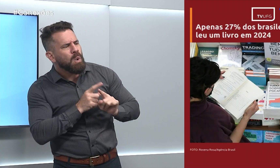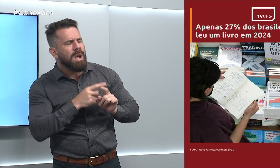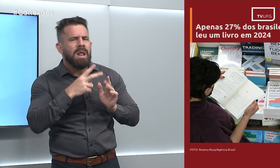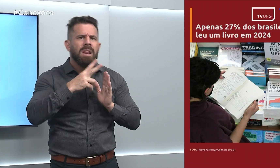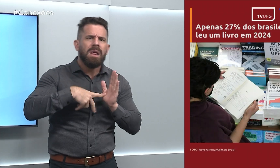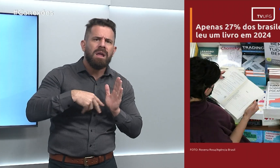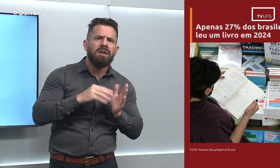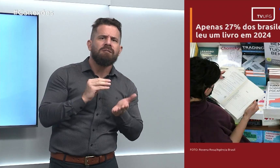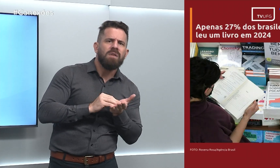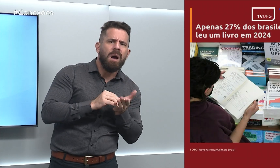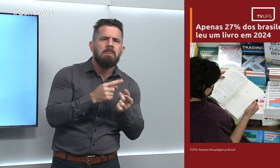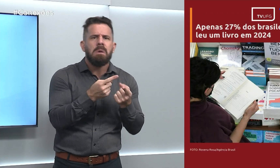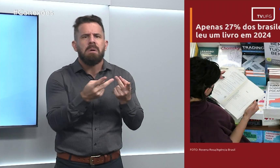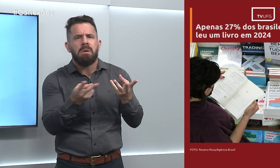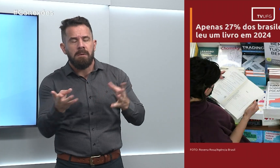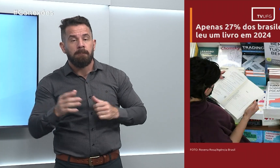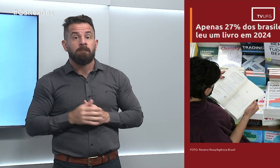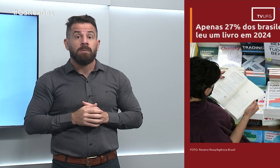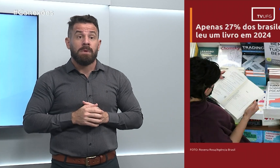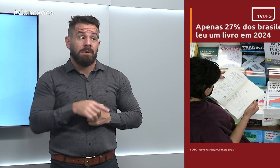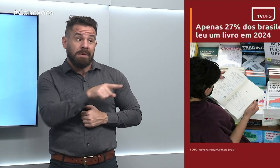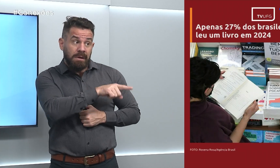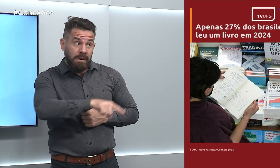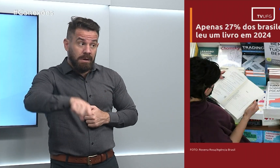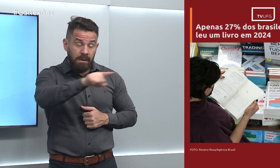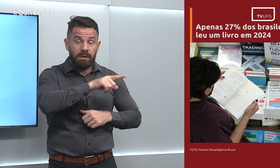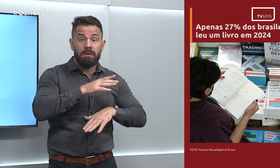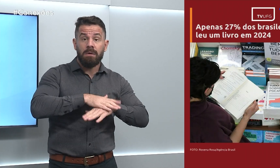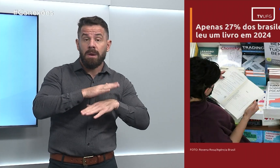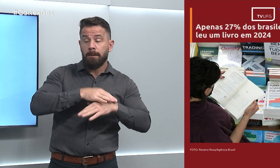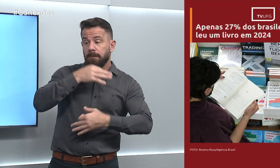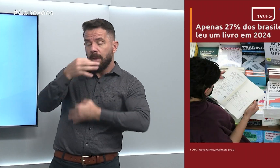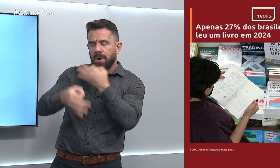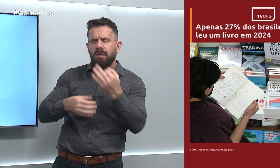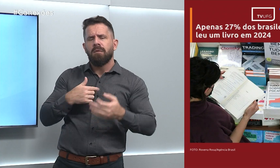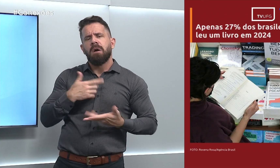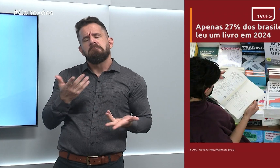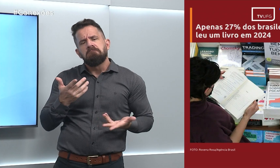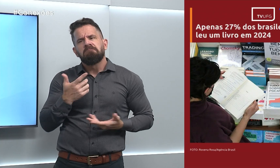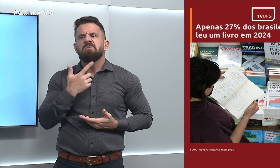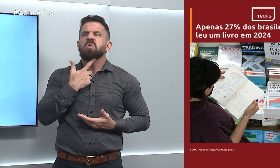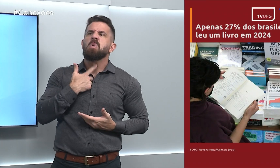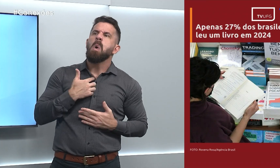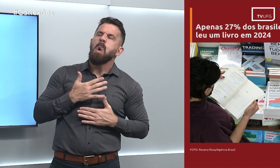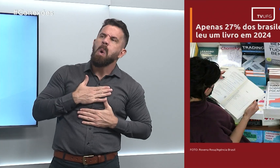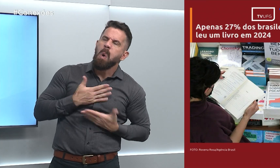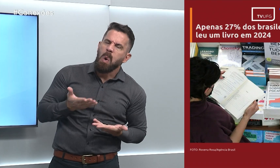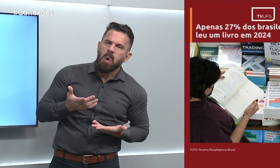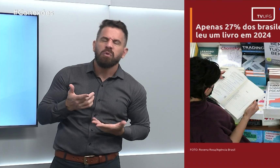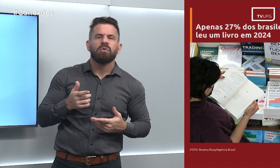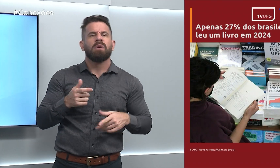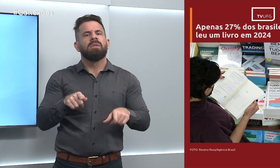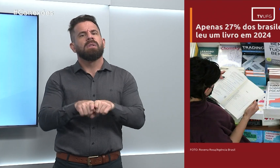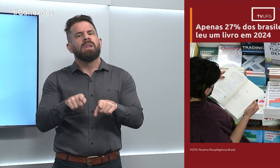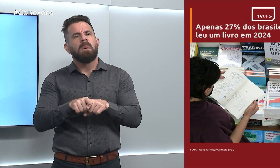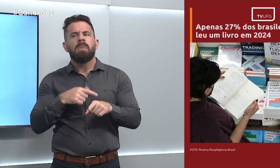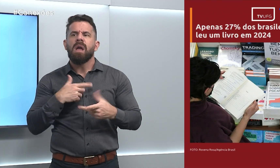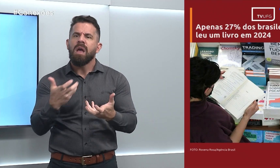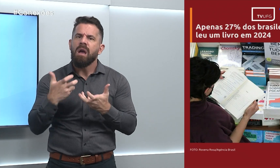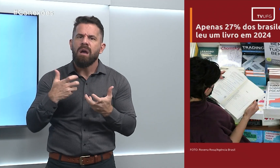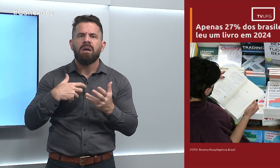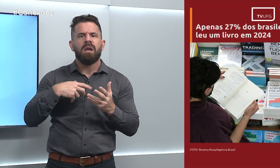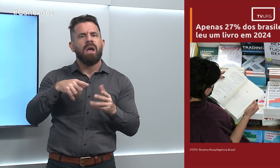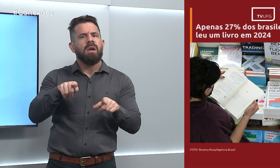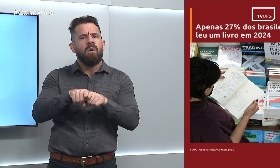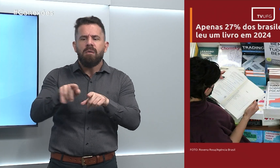motivos apontados para aqueles que mantêm o hábito da leitura são gosto pessoal, passatempo e busca por atualização